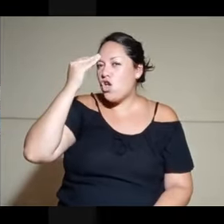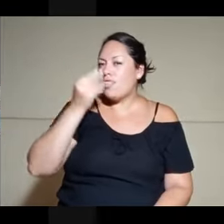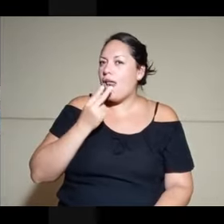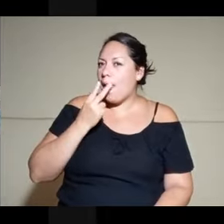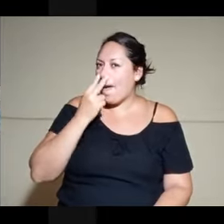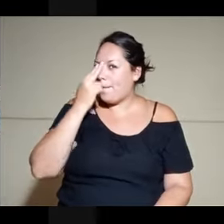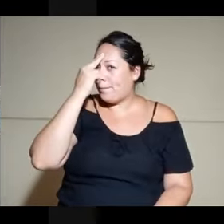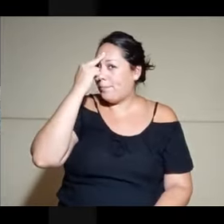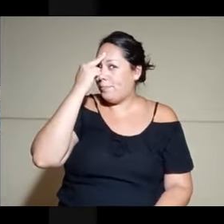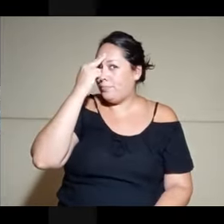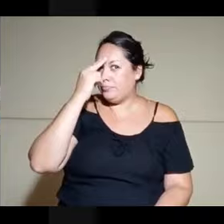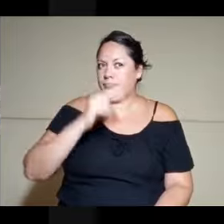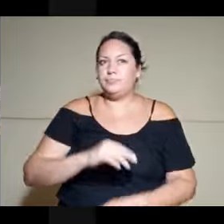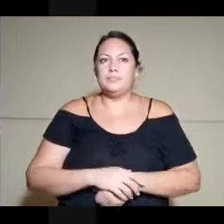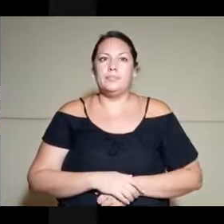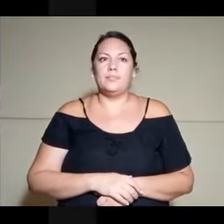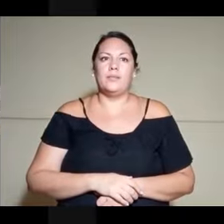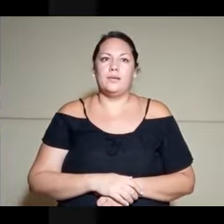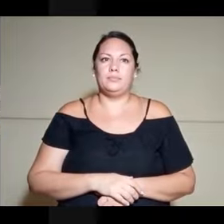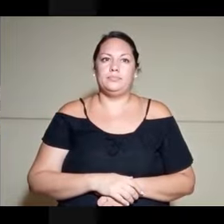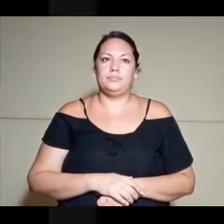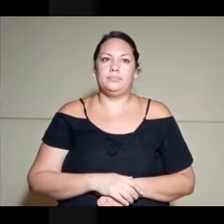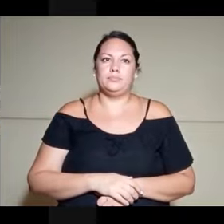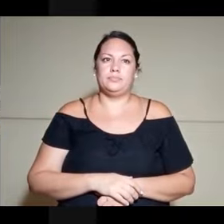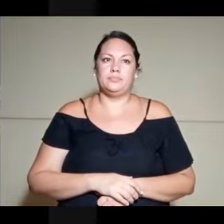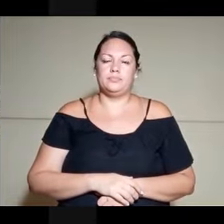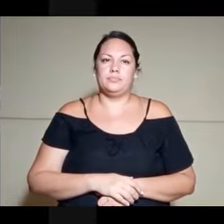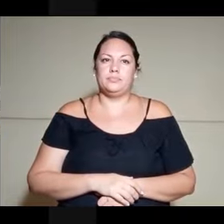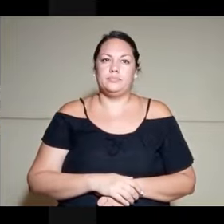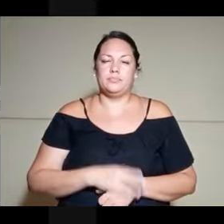frontal. Si yo les muestro en la maqueta,